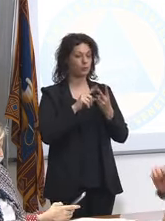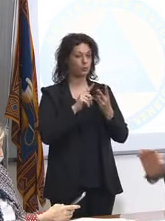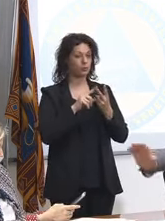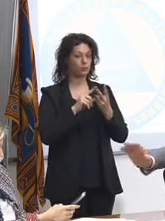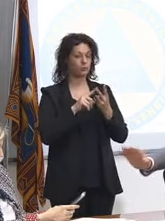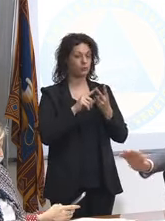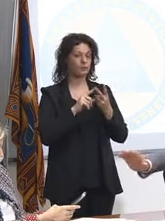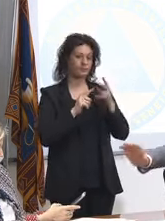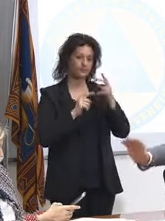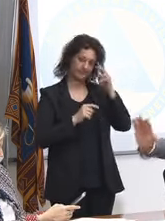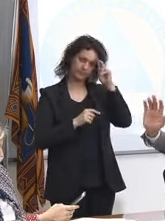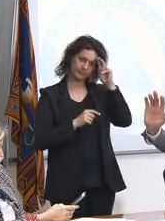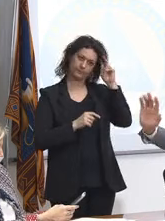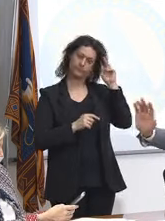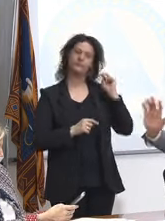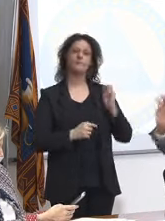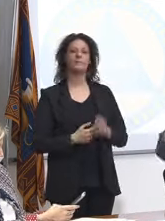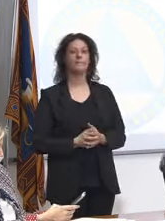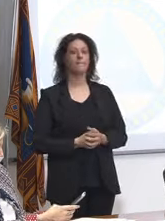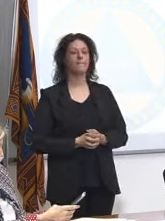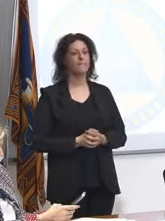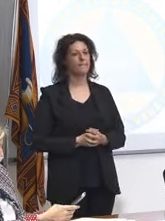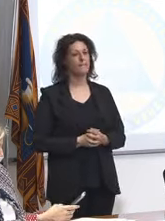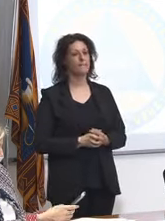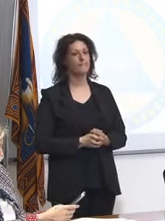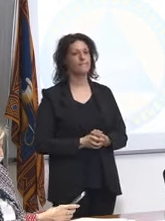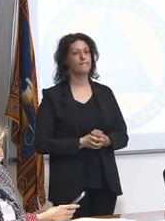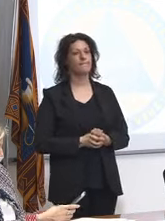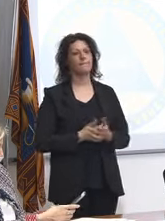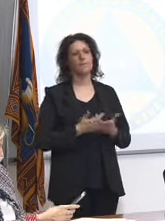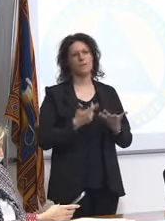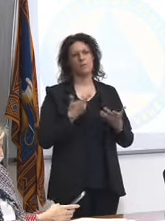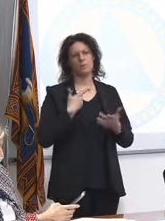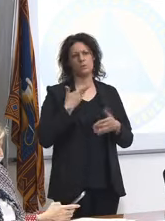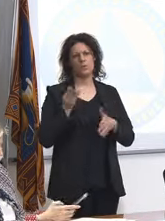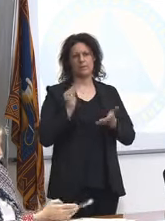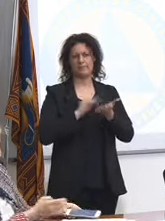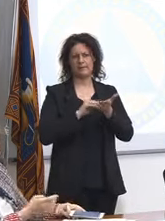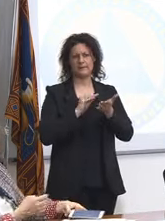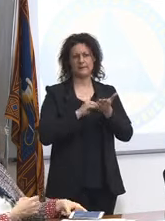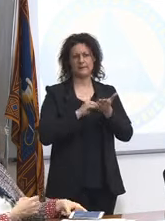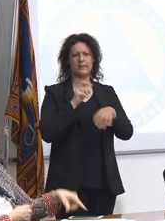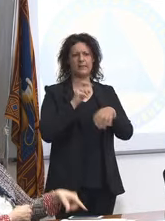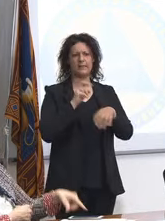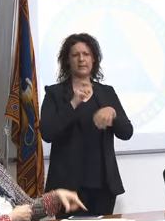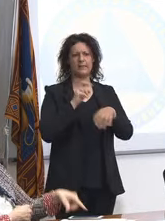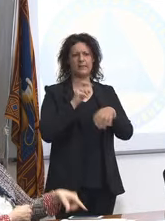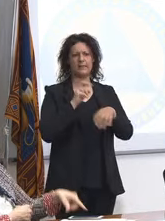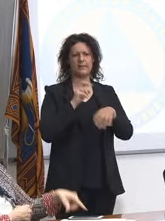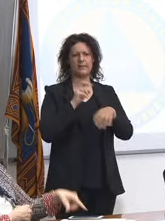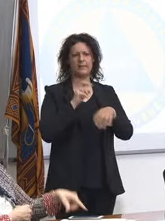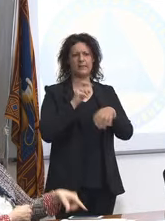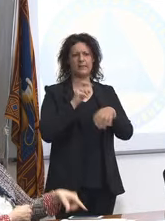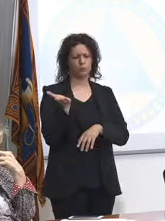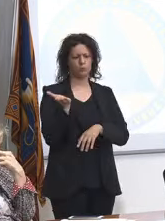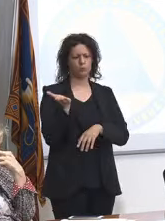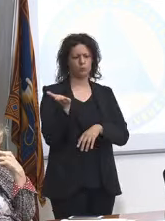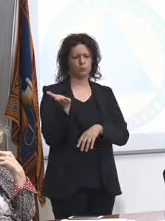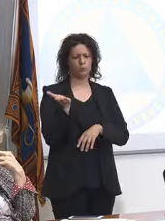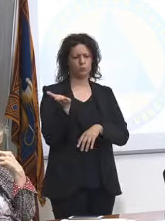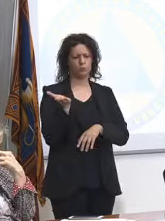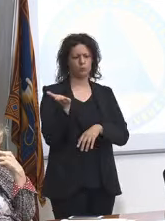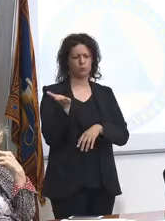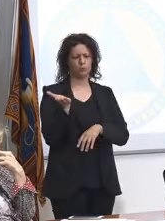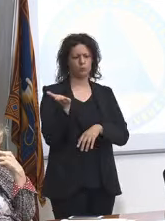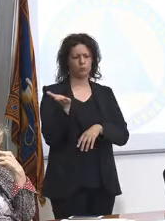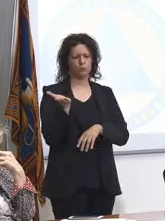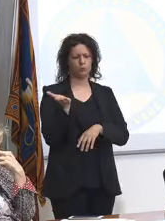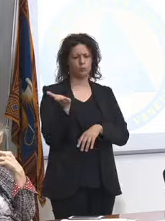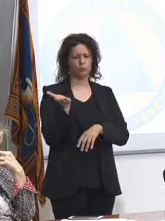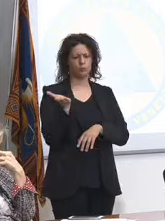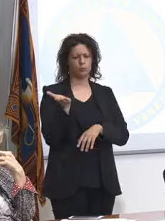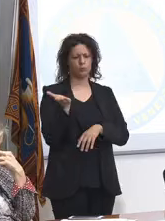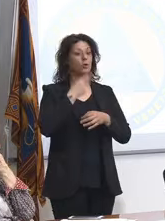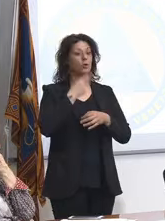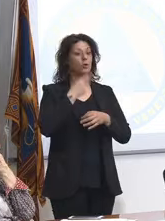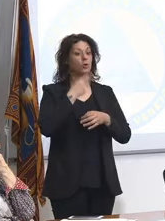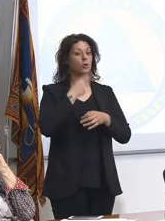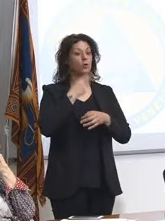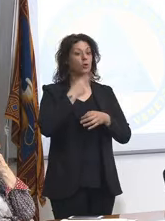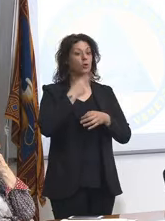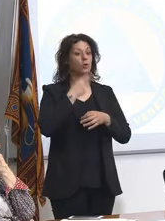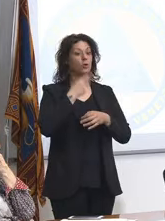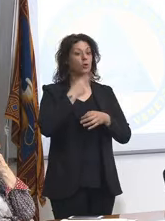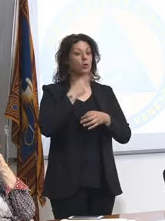vogliamo, ma qui c'è la dottoressa Russo che può insegnare a tutti noi messi assieme, vogliamo anche vedere gli 8-10